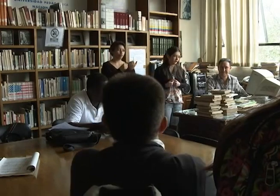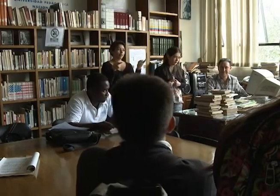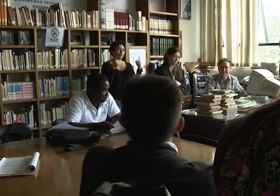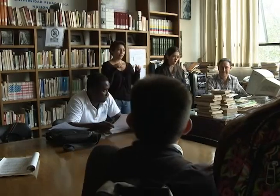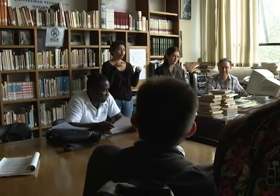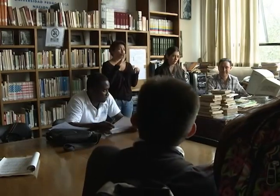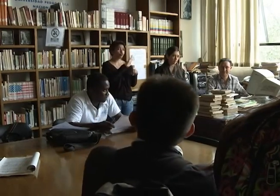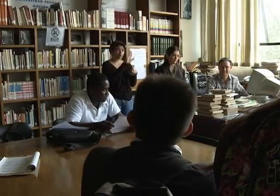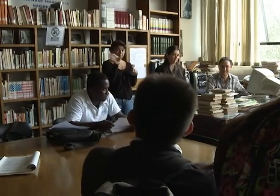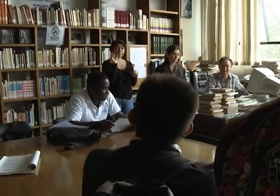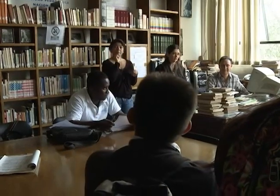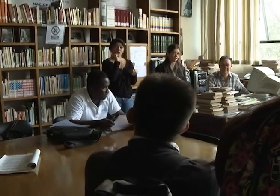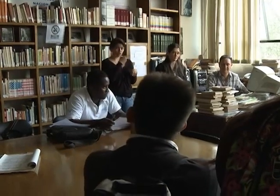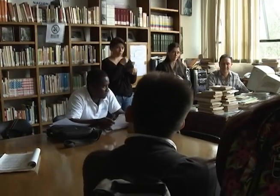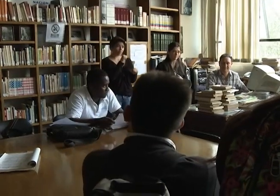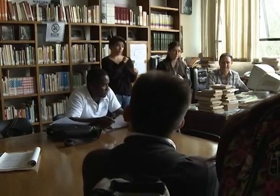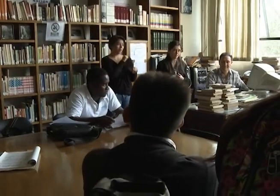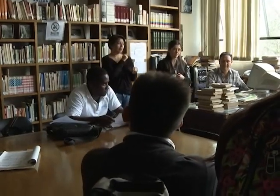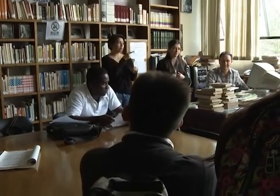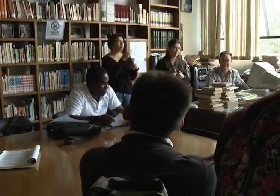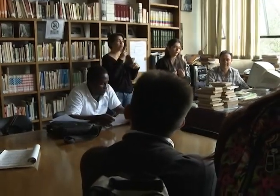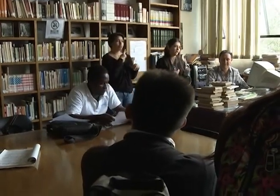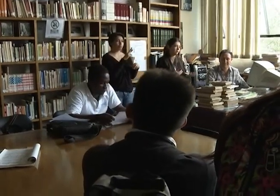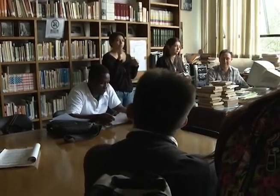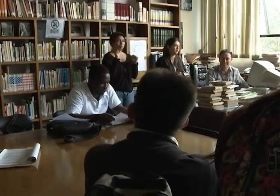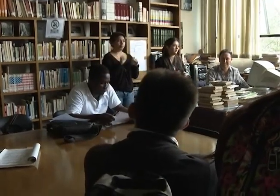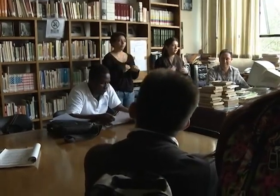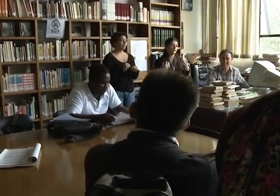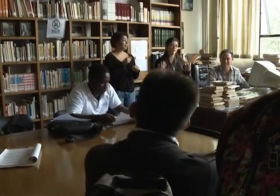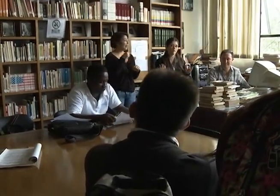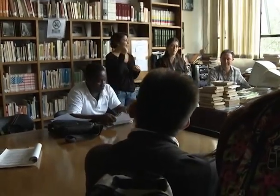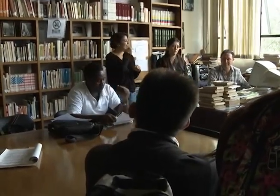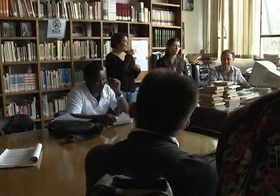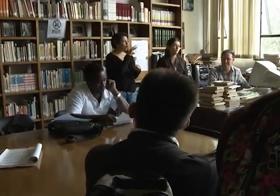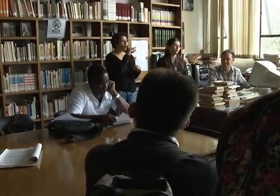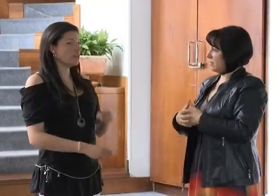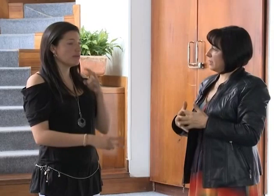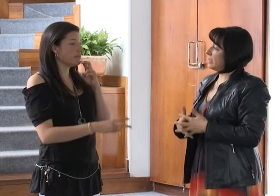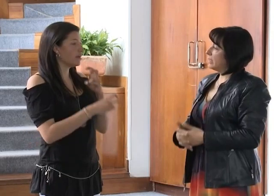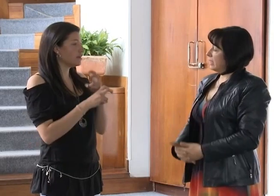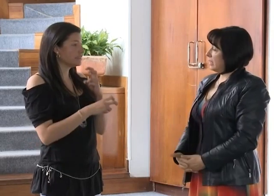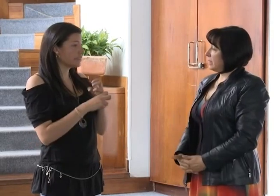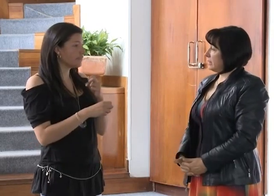pero la universidad demanda habilidades académicas.